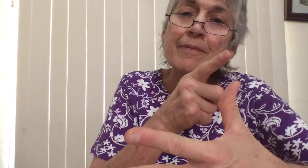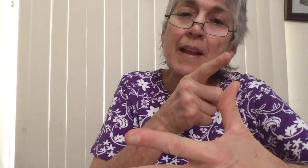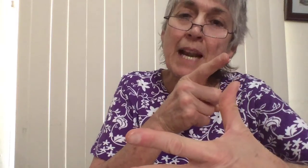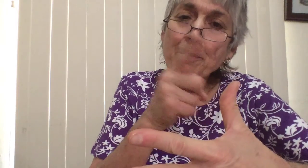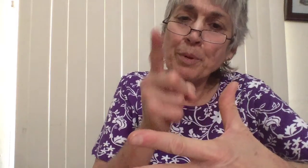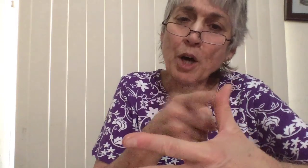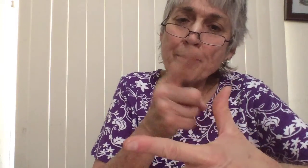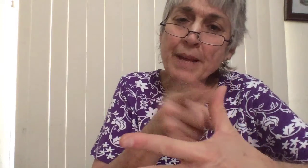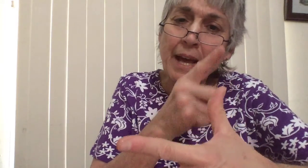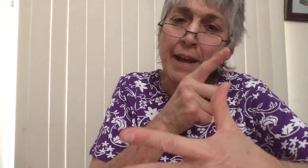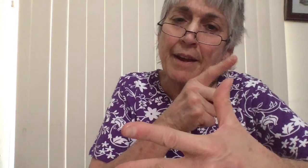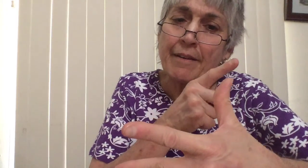la